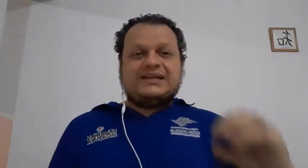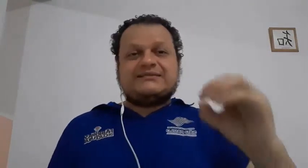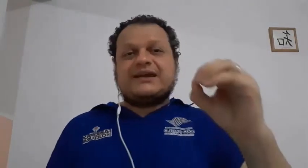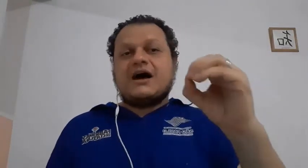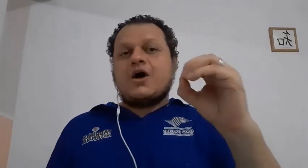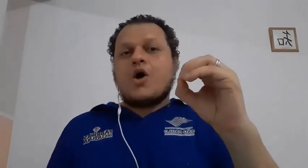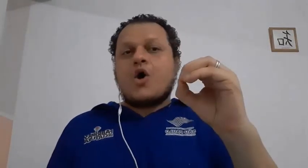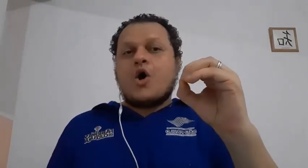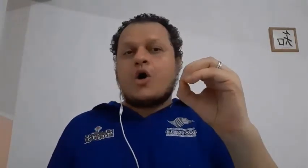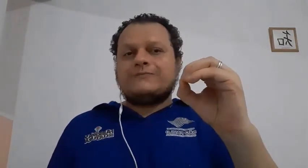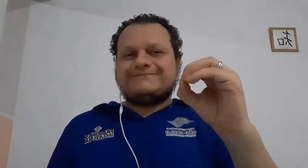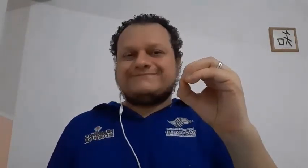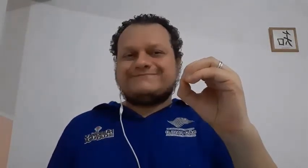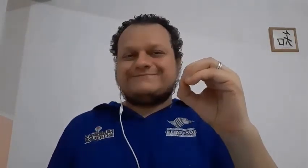Letra O.